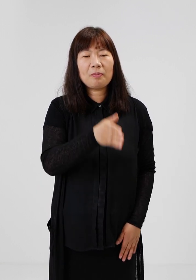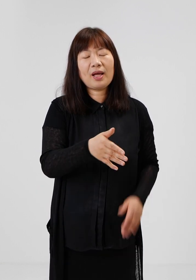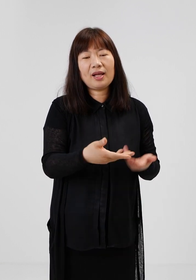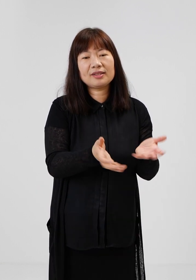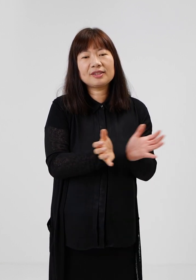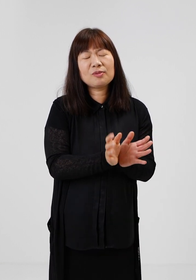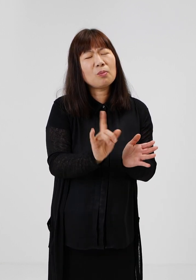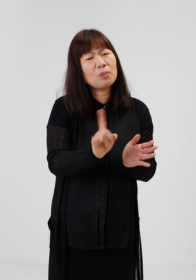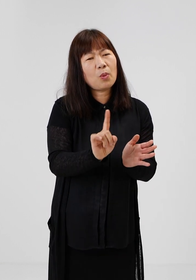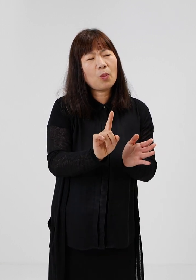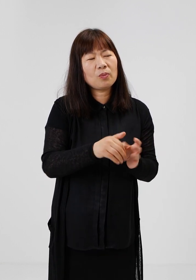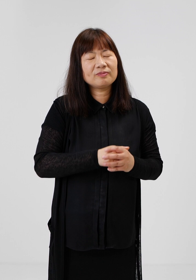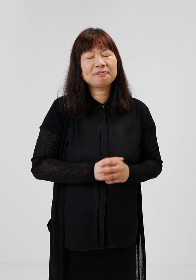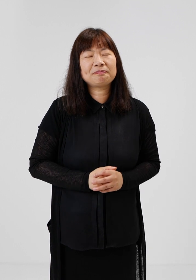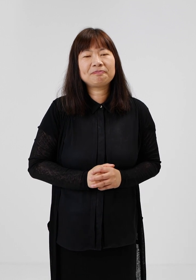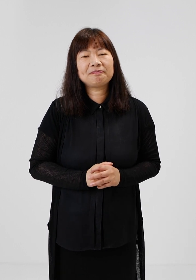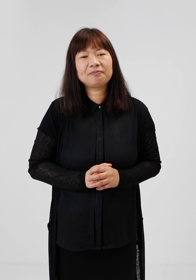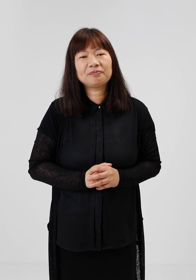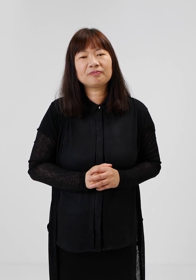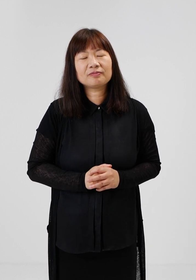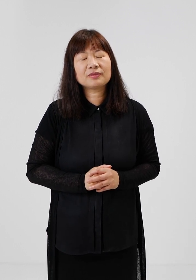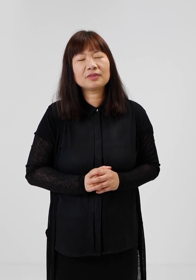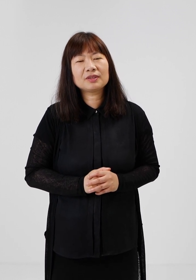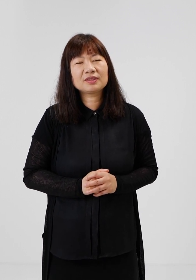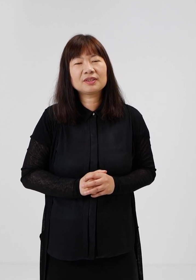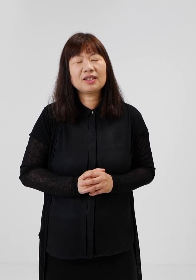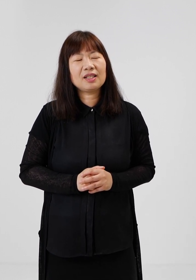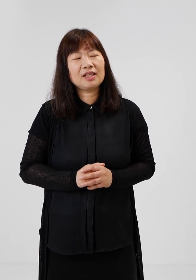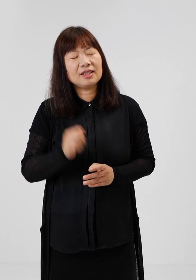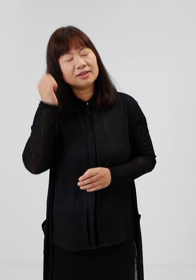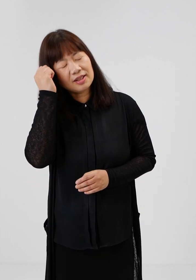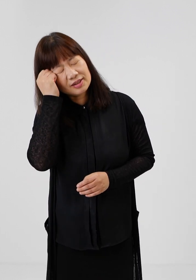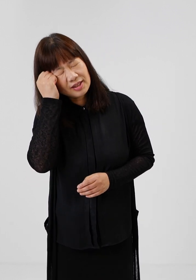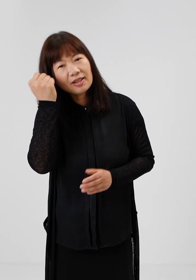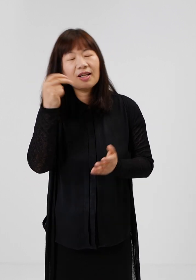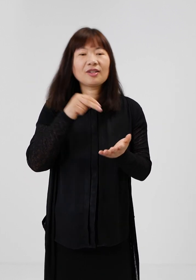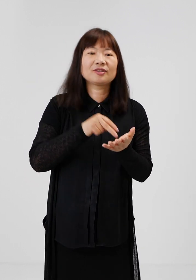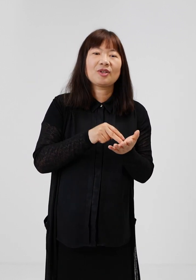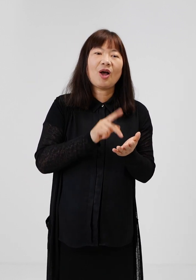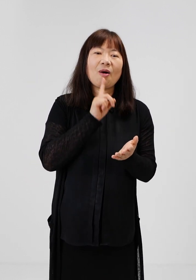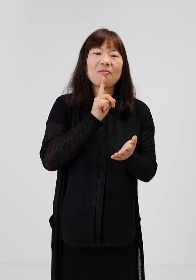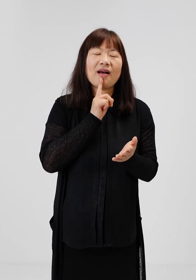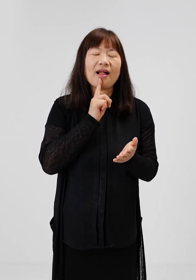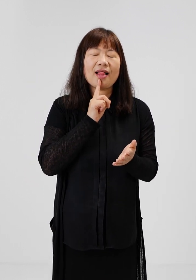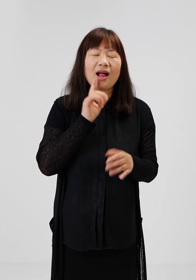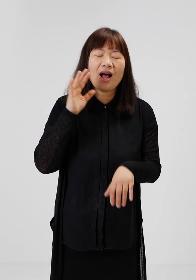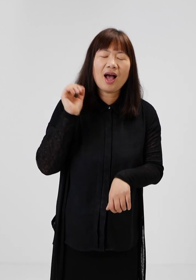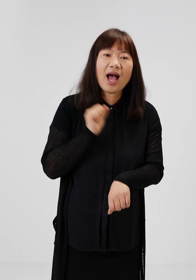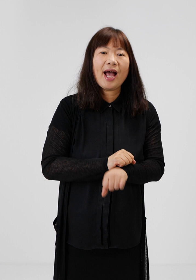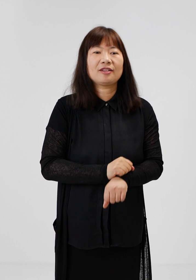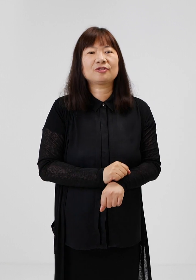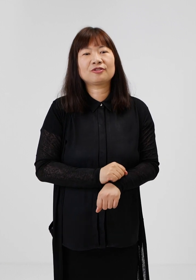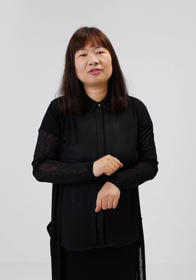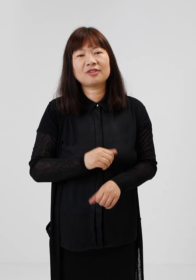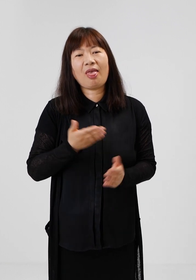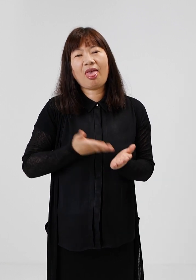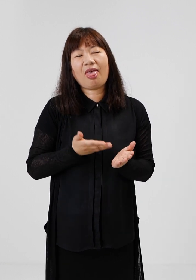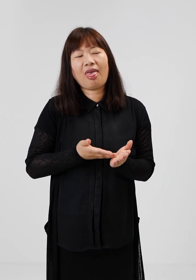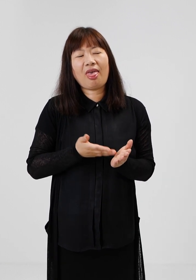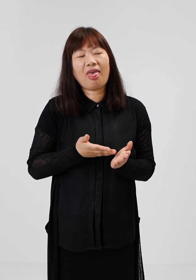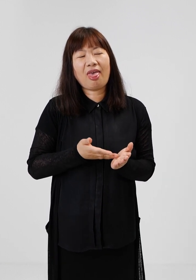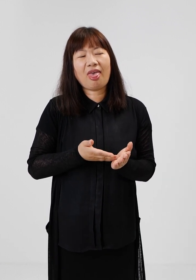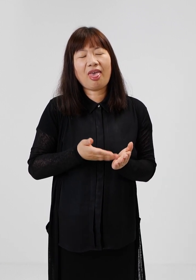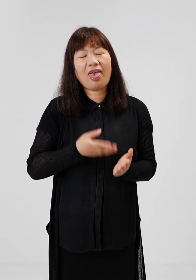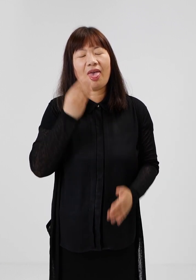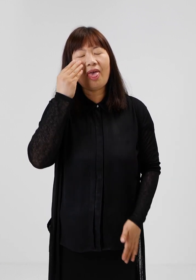수사하게 돼갑니다. 이 사람은 이렇게 콜콜 자다가 금방 일어나서도 말을 이쁘게 곱게 하는 사람이에요.